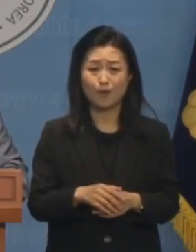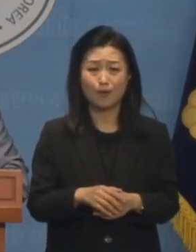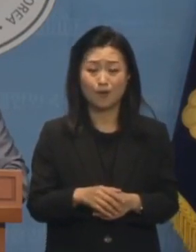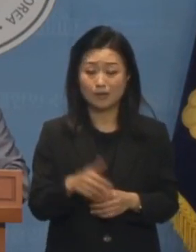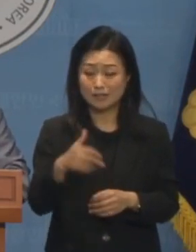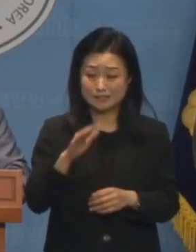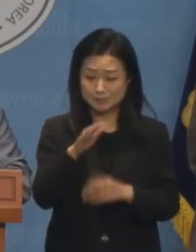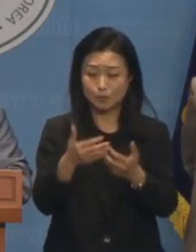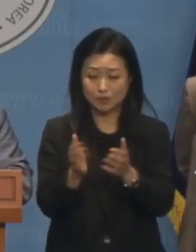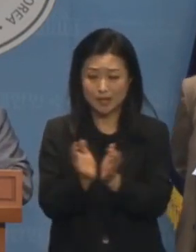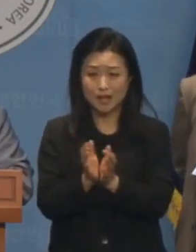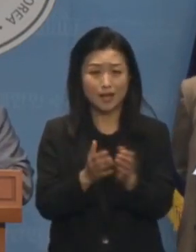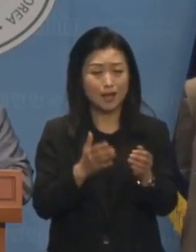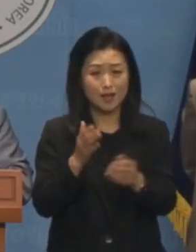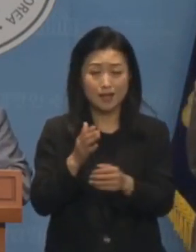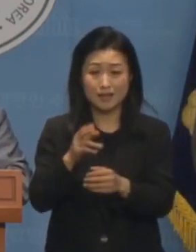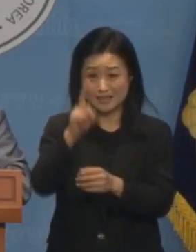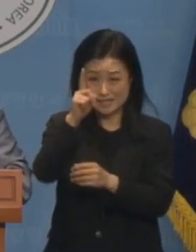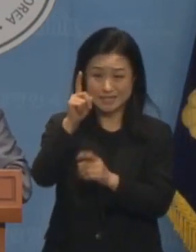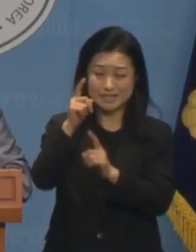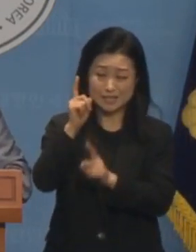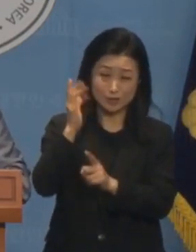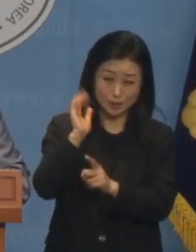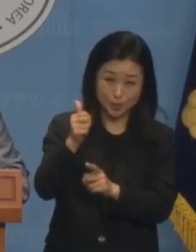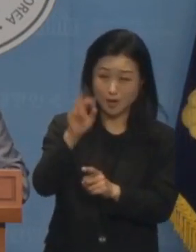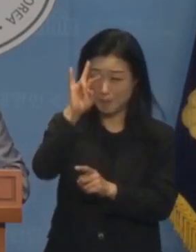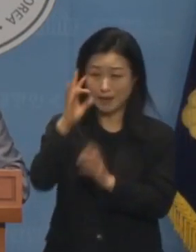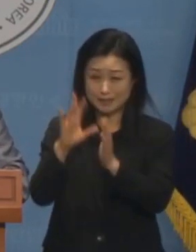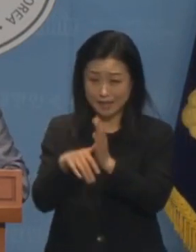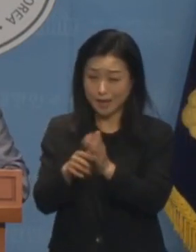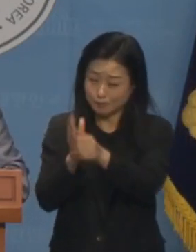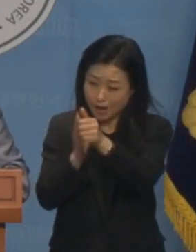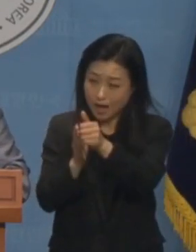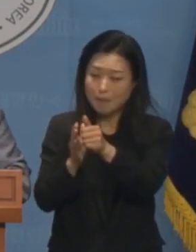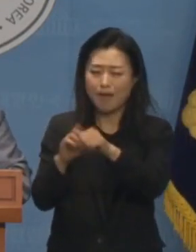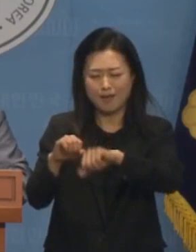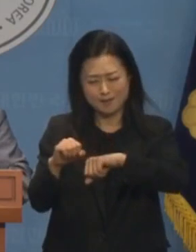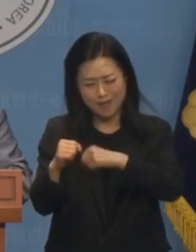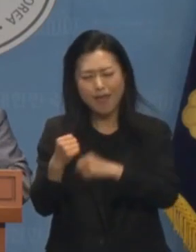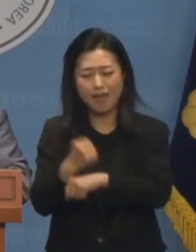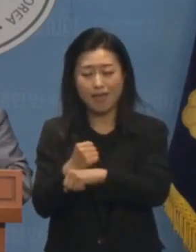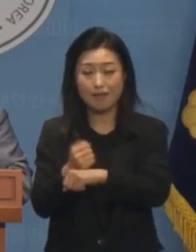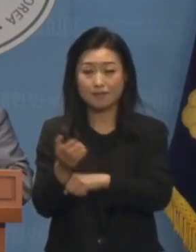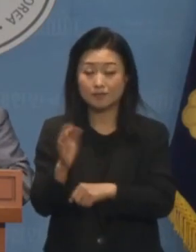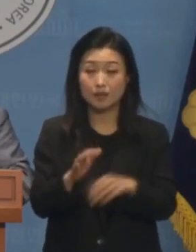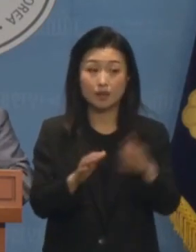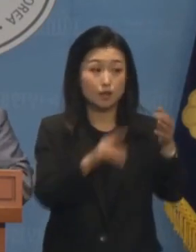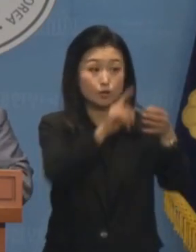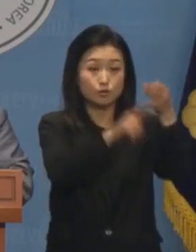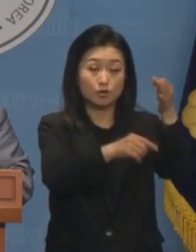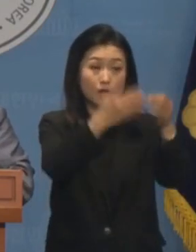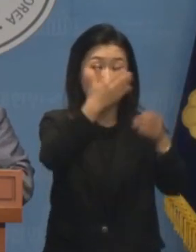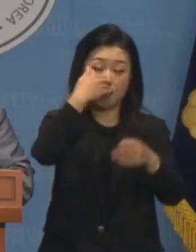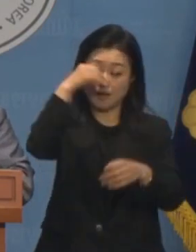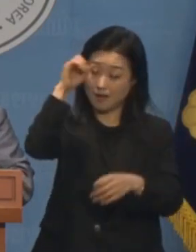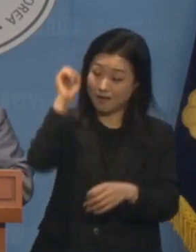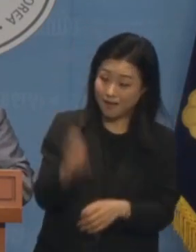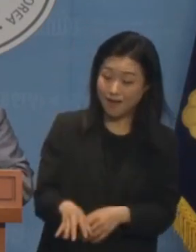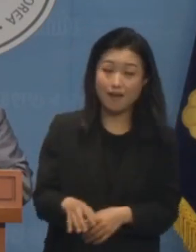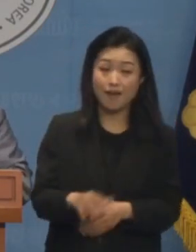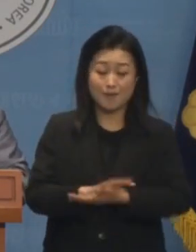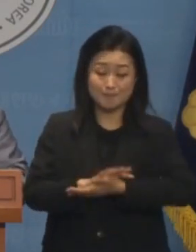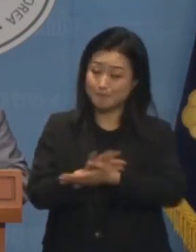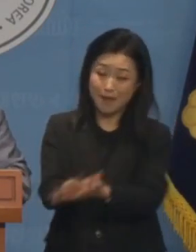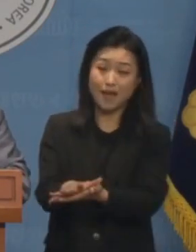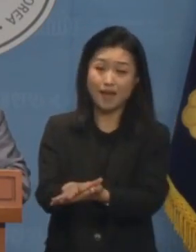진보 시민단체들이 하자 그러면 마지못해서 하긴 했습니다. 하지만 아예 안 해버리고 아예 이렇게 묵살하고